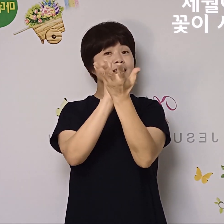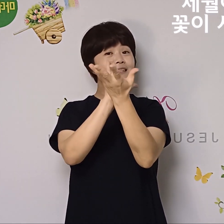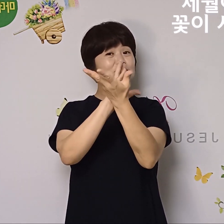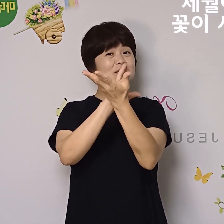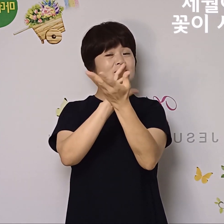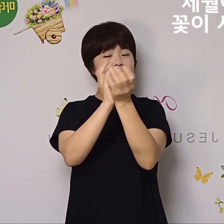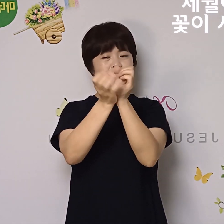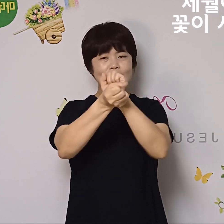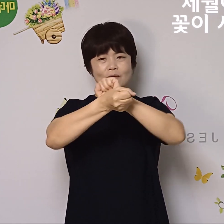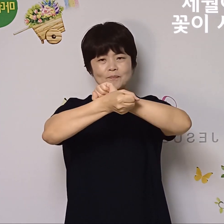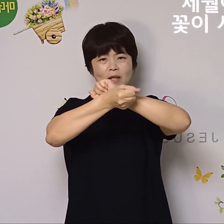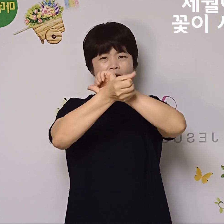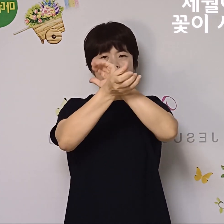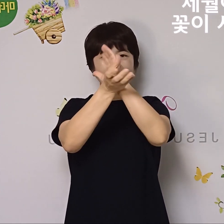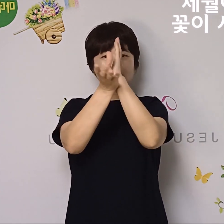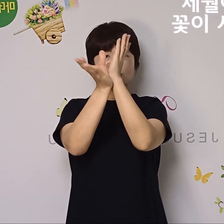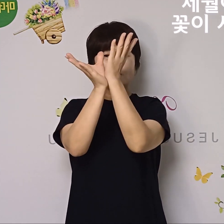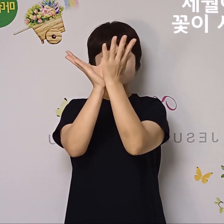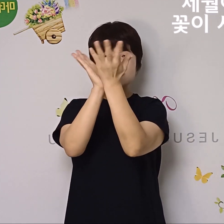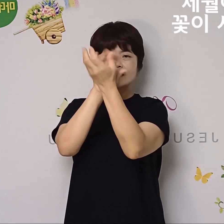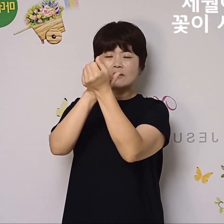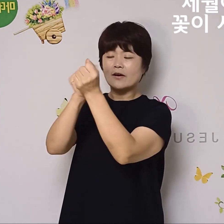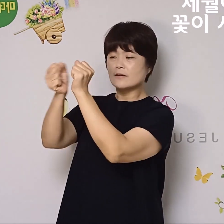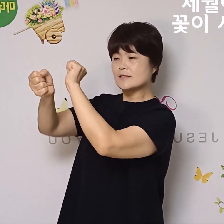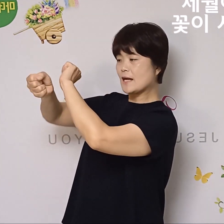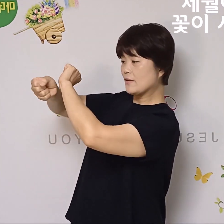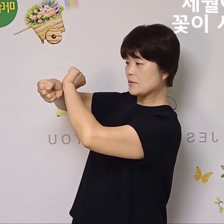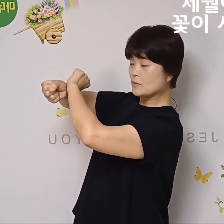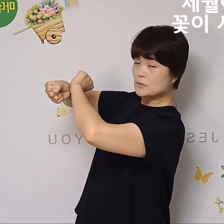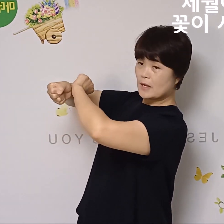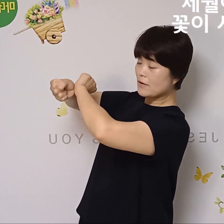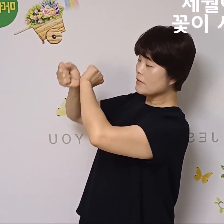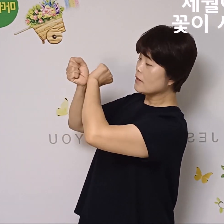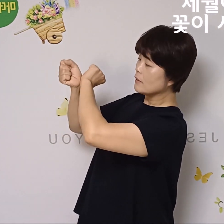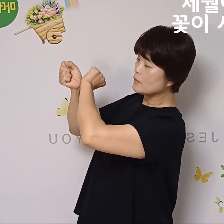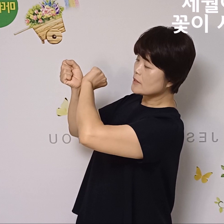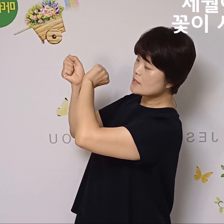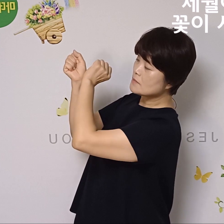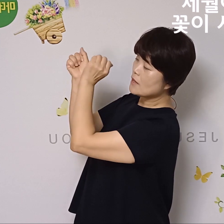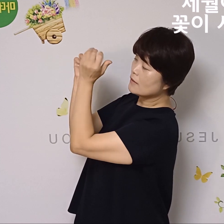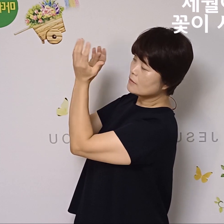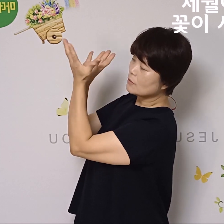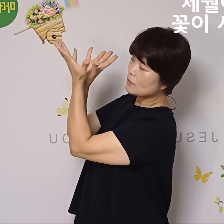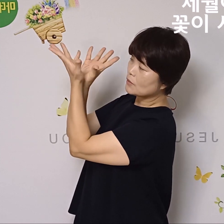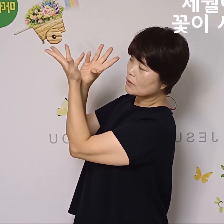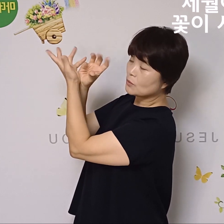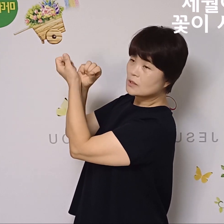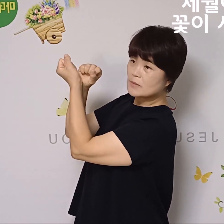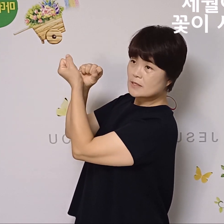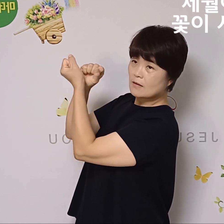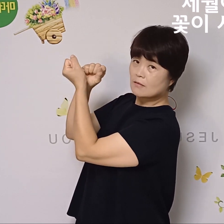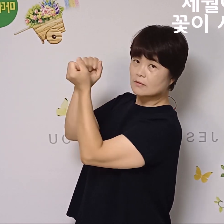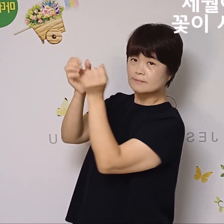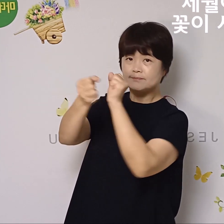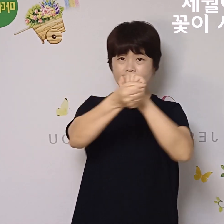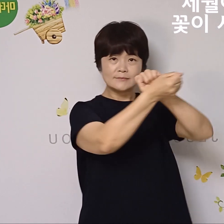마치 피는 것처럼 이렇게 돌리시는 거예요. 자, 여기서 보세요. 이렇게 쓰면 이렇게 돌리면서